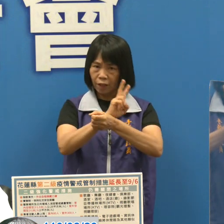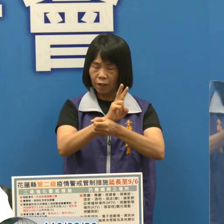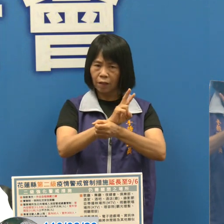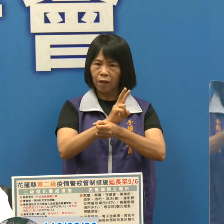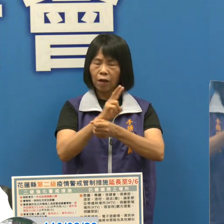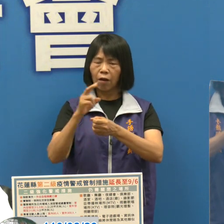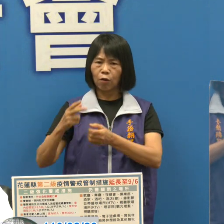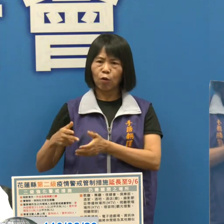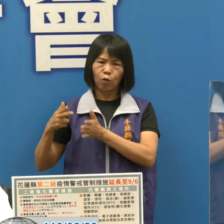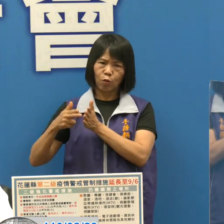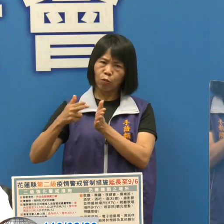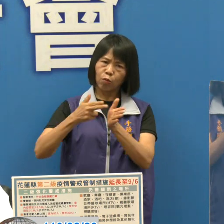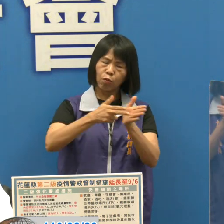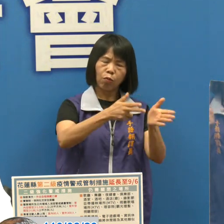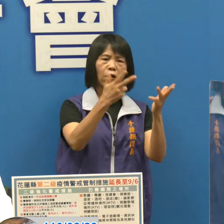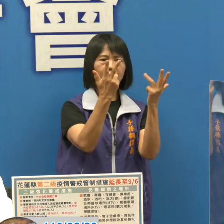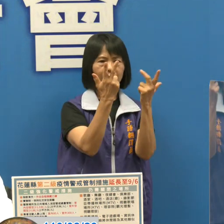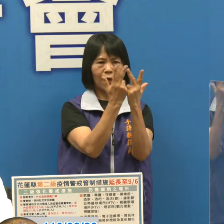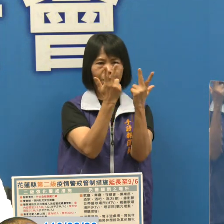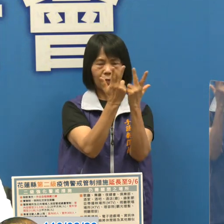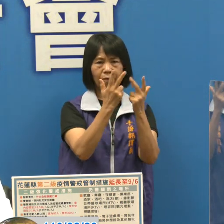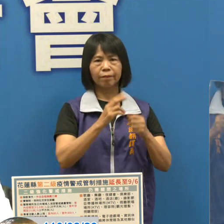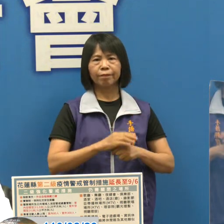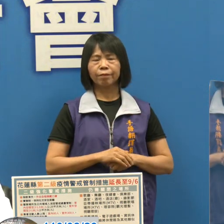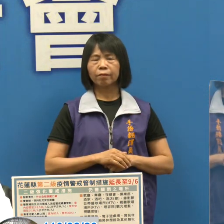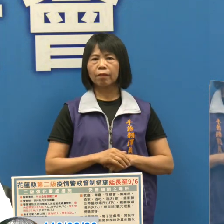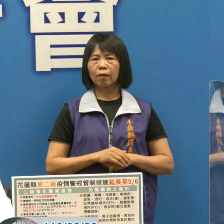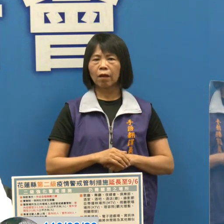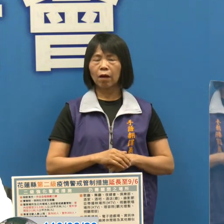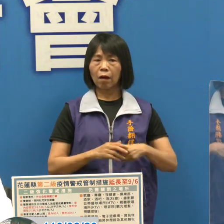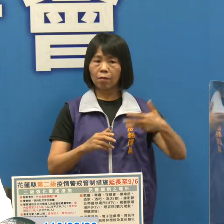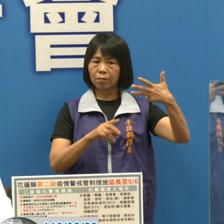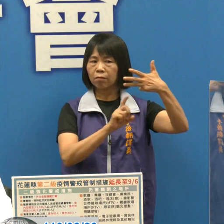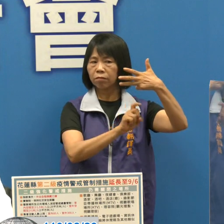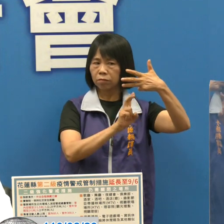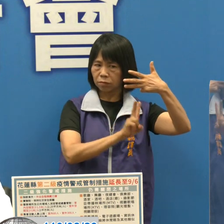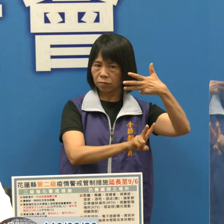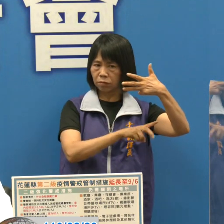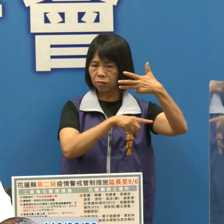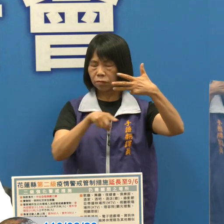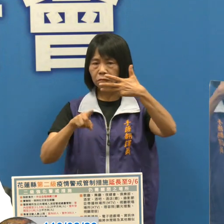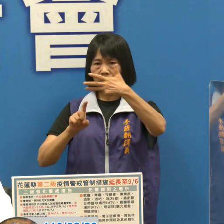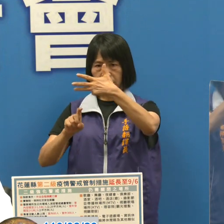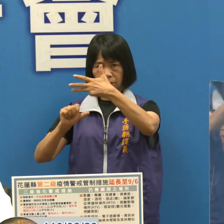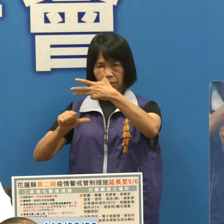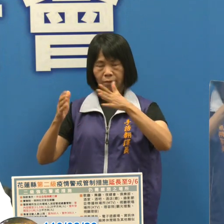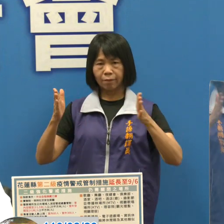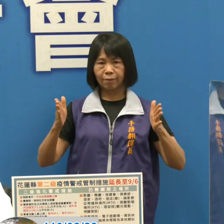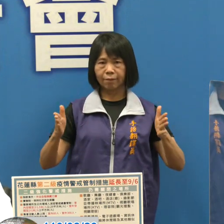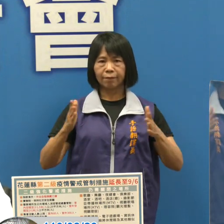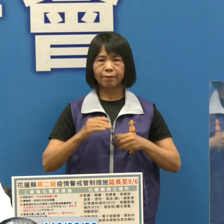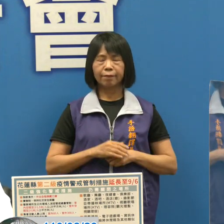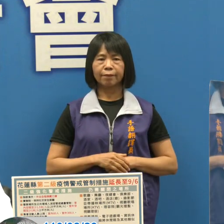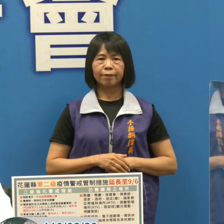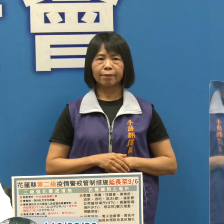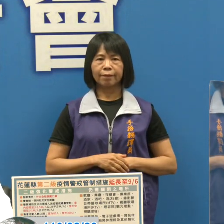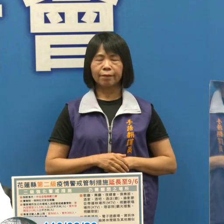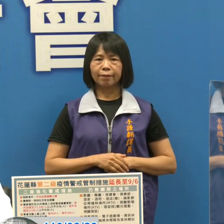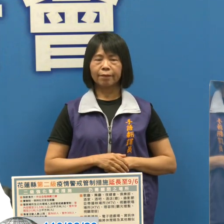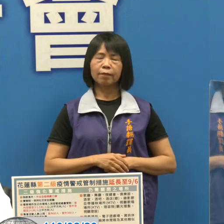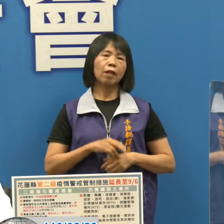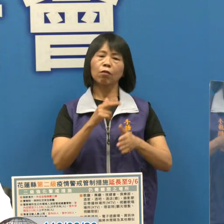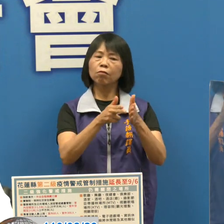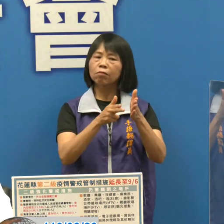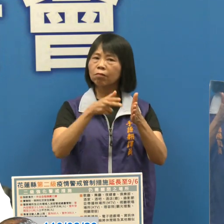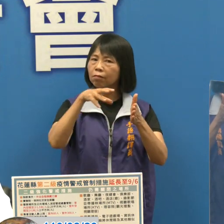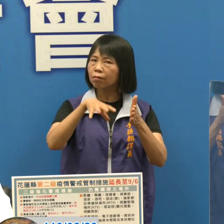火车直接回到台北去。那12号到15号的这段期间呢那他除了在我们的火